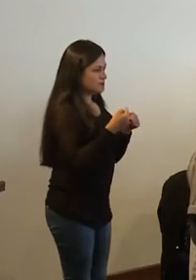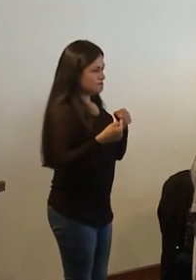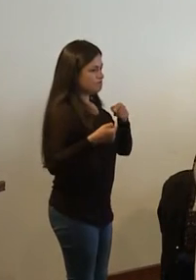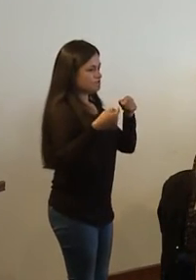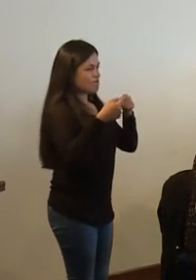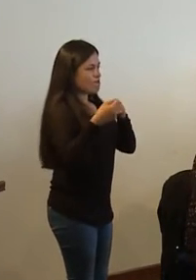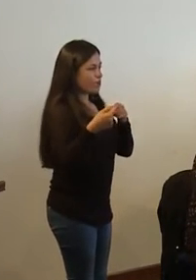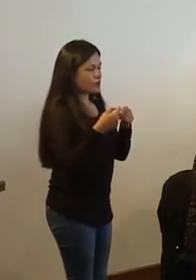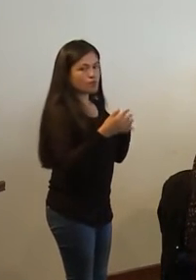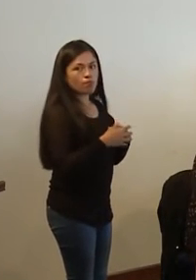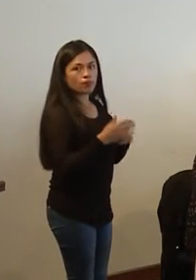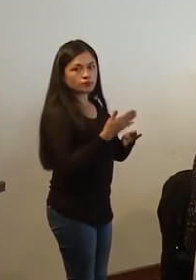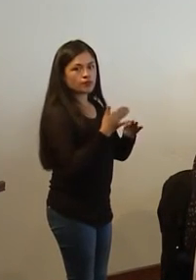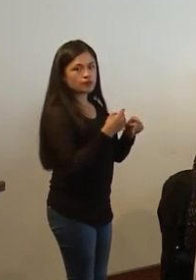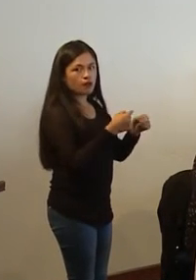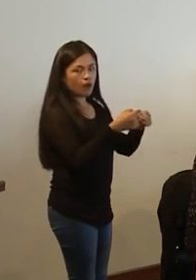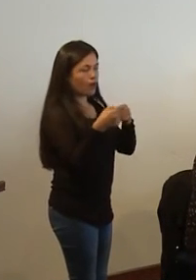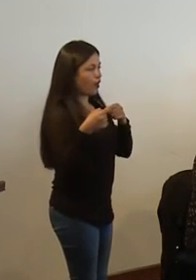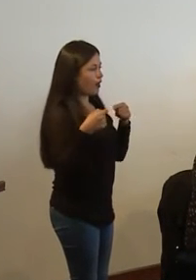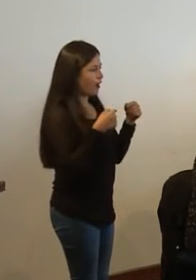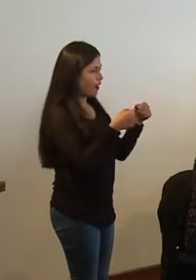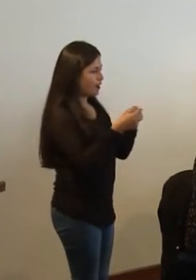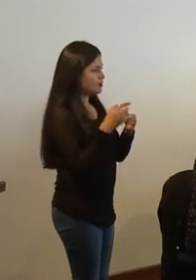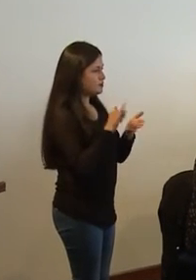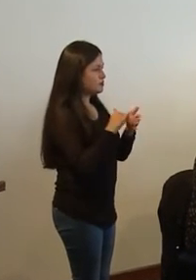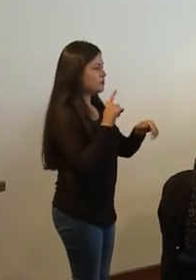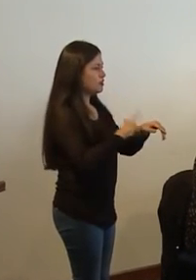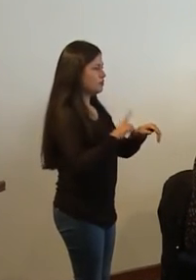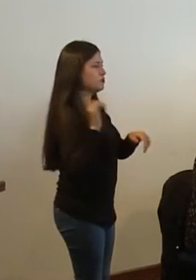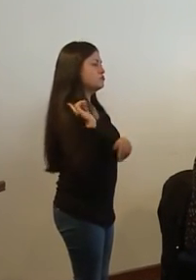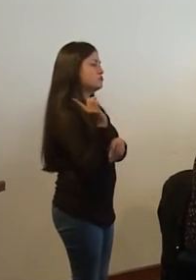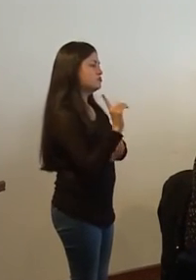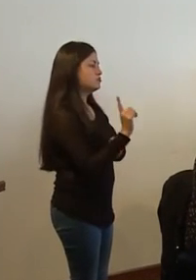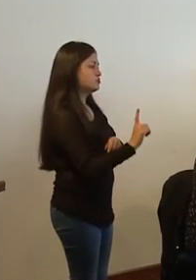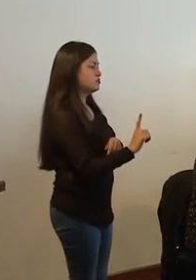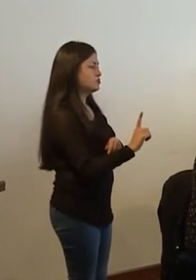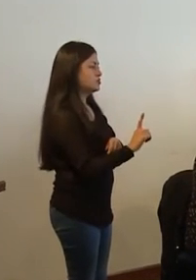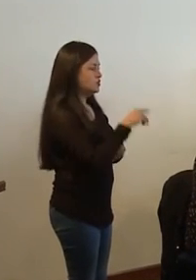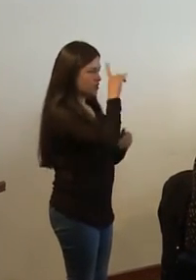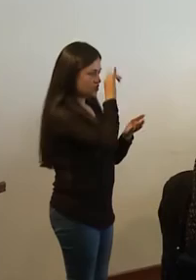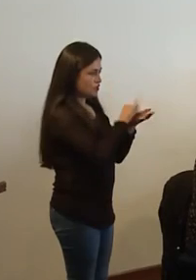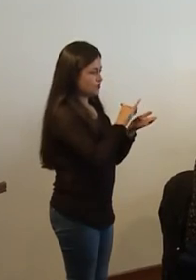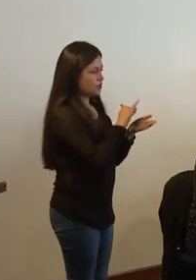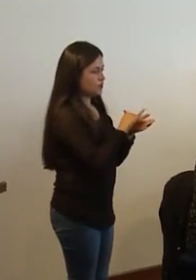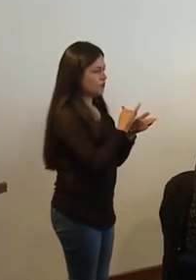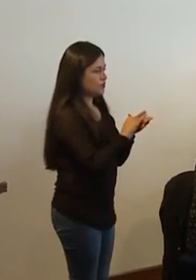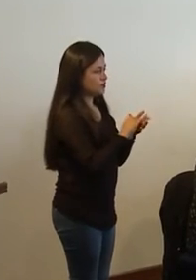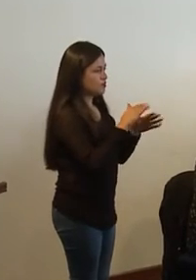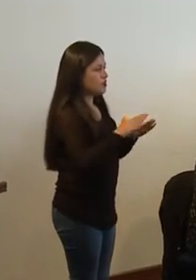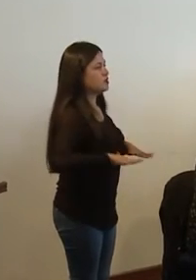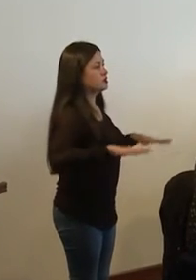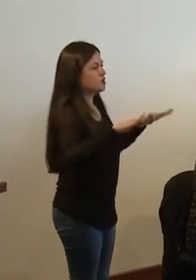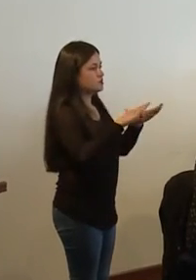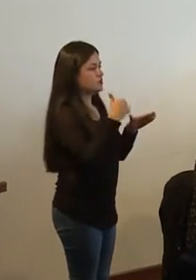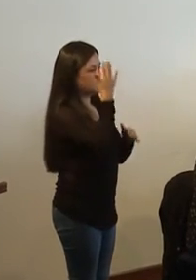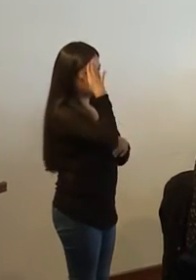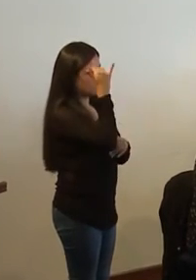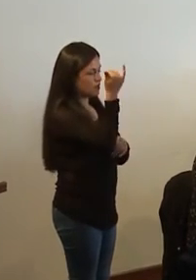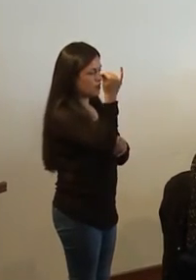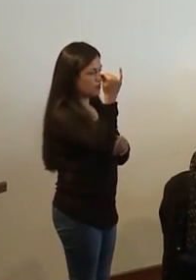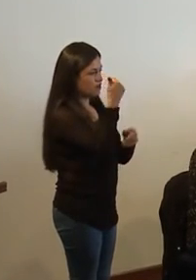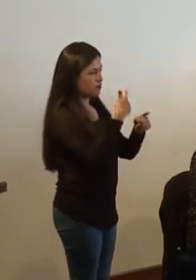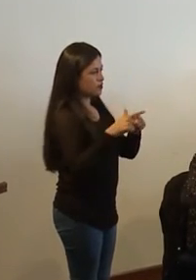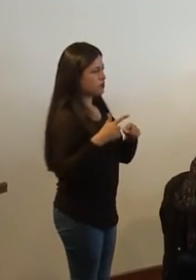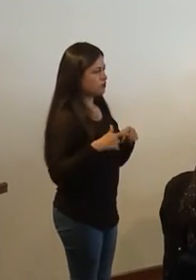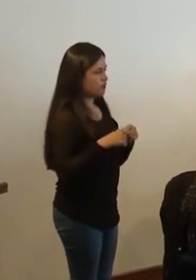se propició una discusión que ha recorrido todo el tiempo, supongo que recorre cada uno de los espacios académicos,